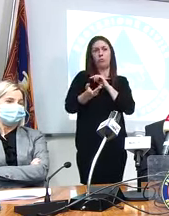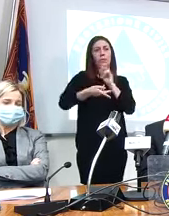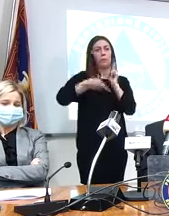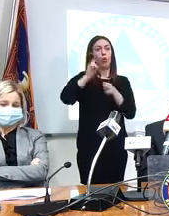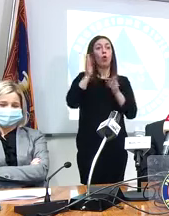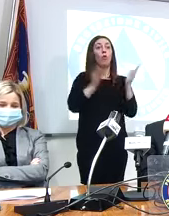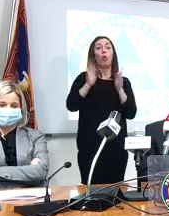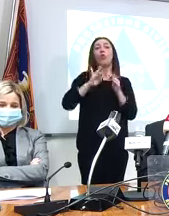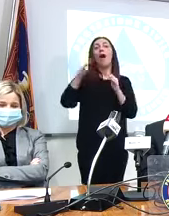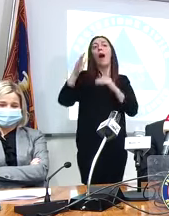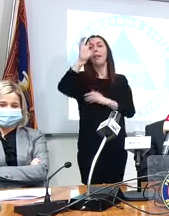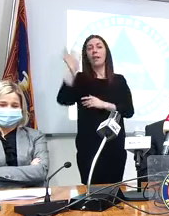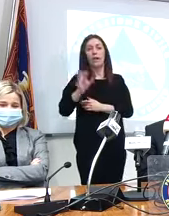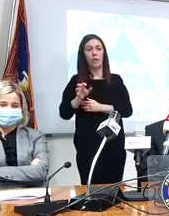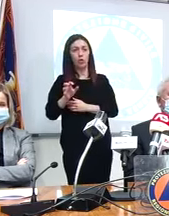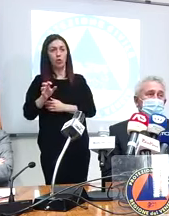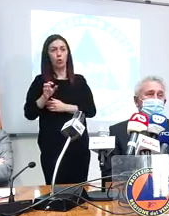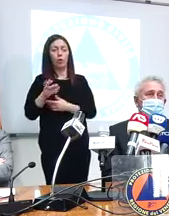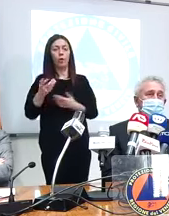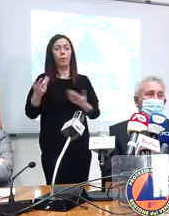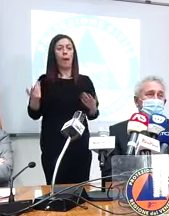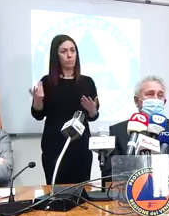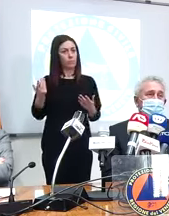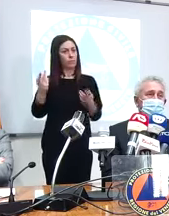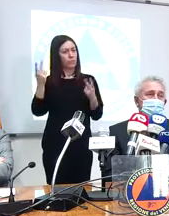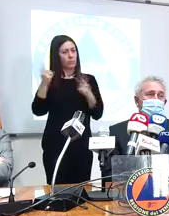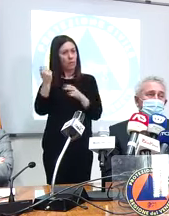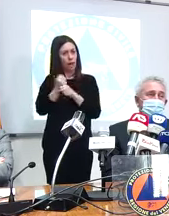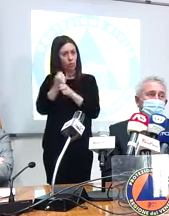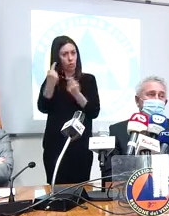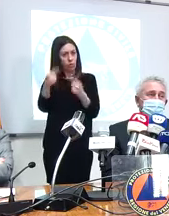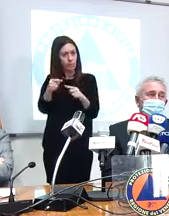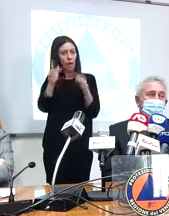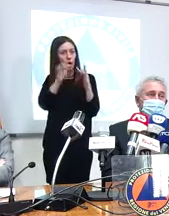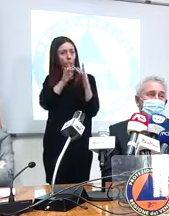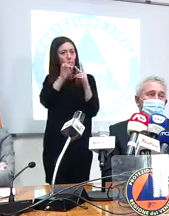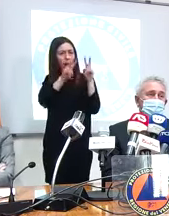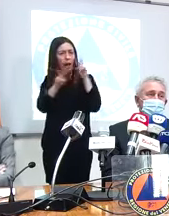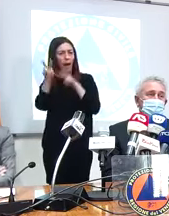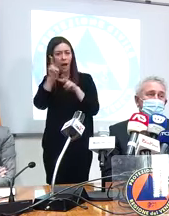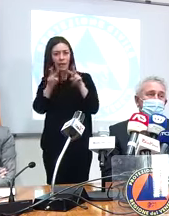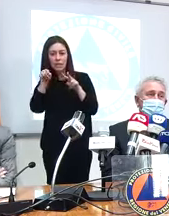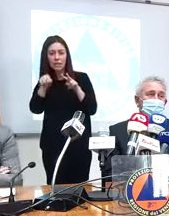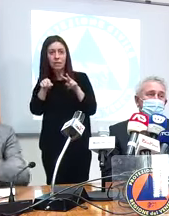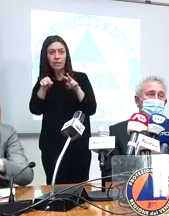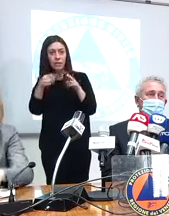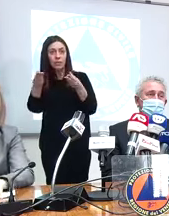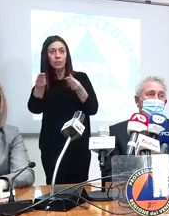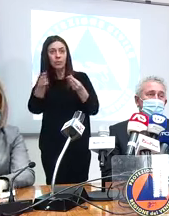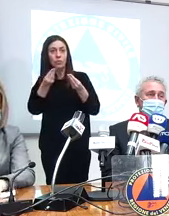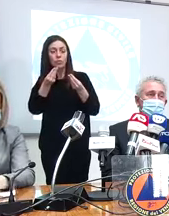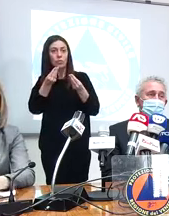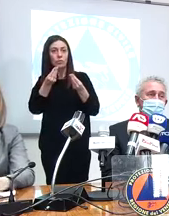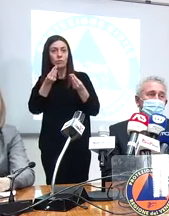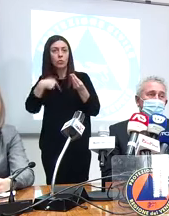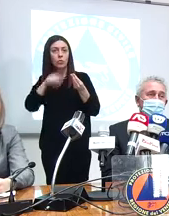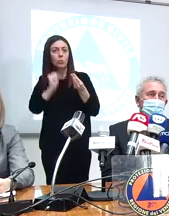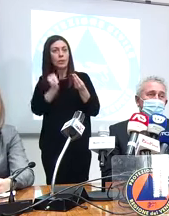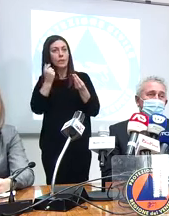Il lavoro di verifica della circolazione del virus ci permette di dire che abbiamo anche avuto difficoltà a